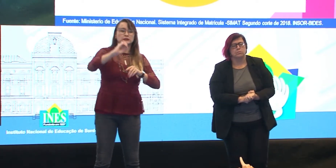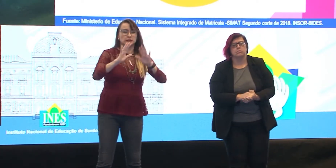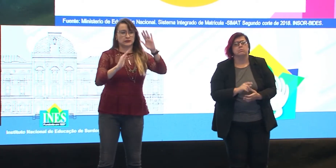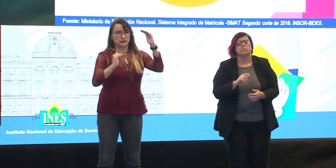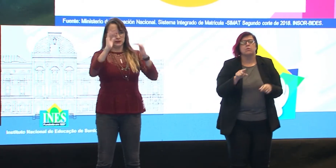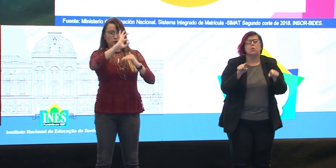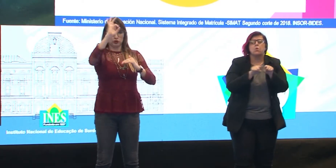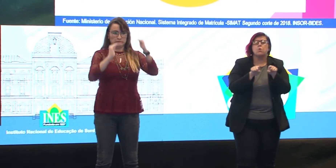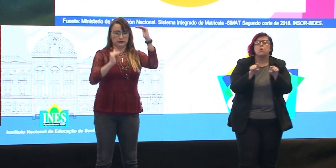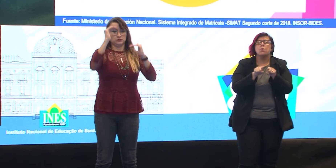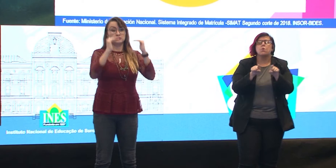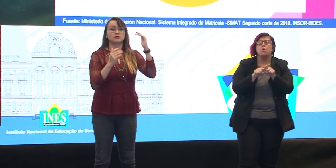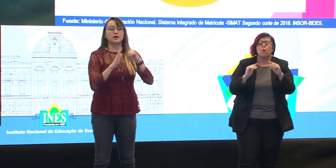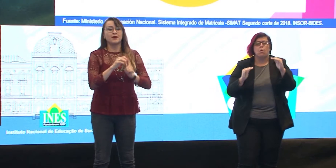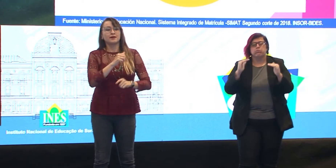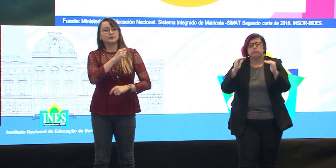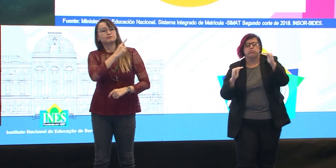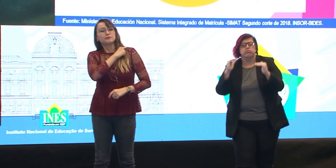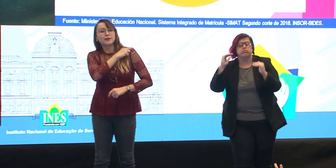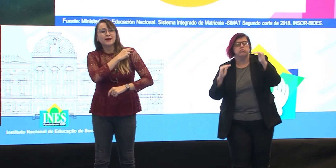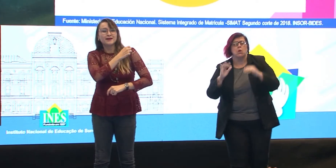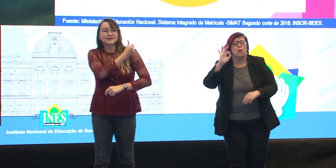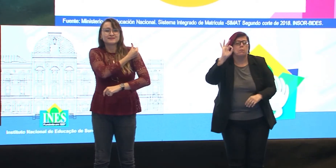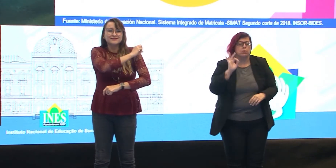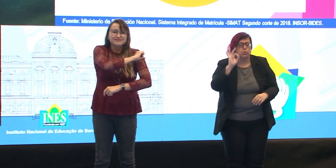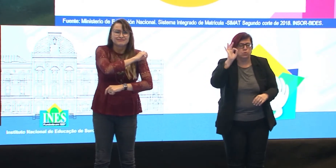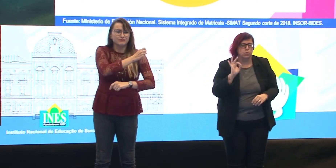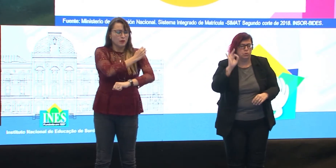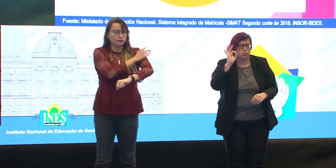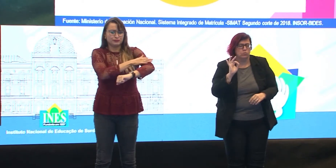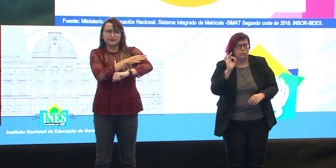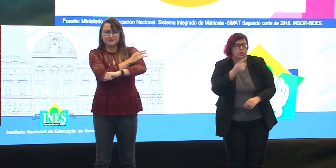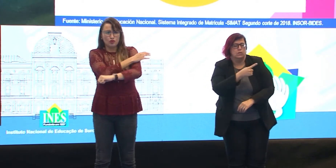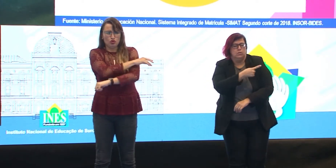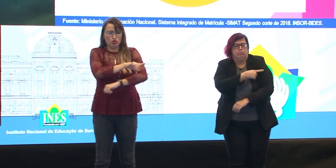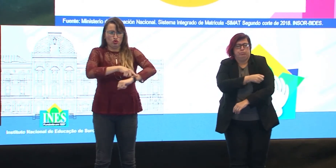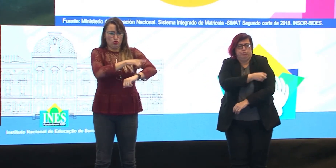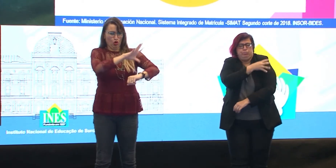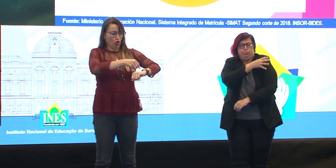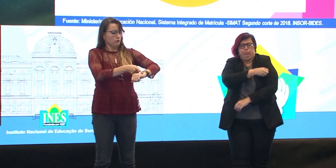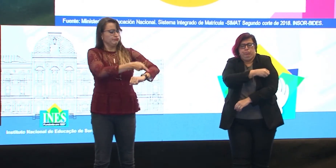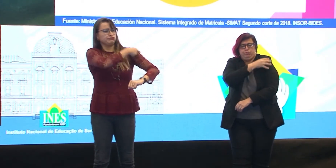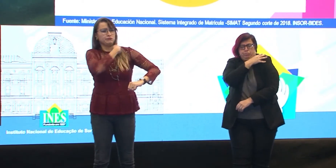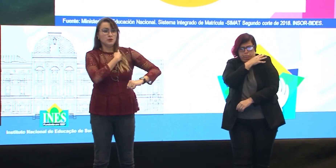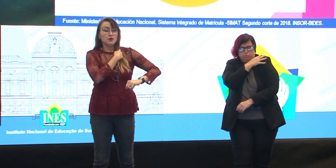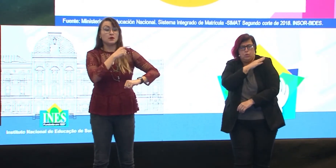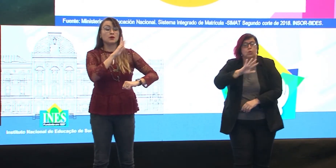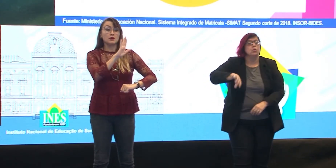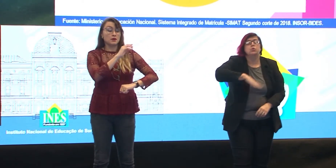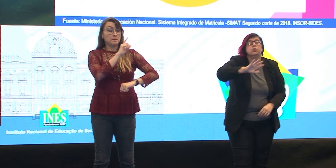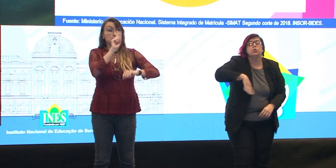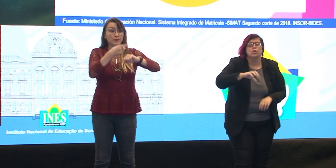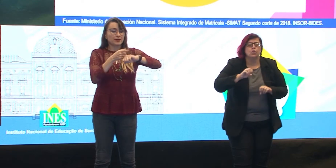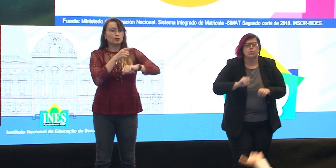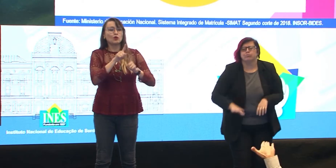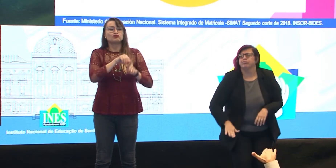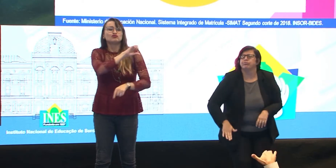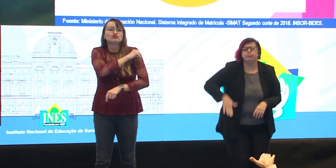vocês. Então eu trago aqui alguns dados da porcentagem de alunos nas